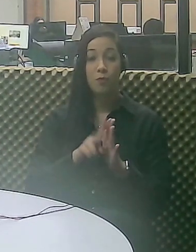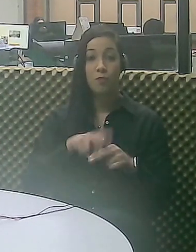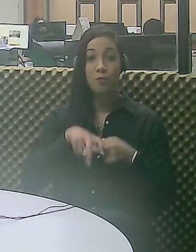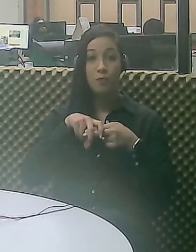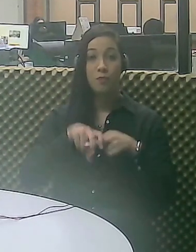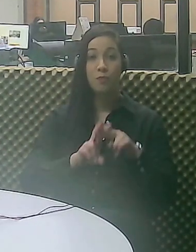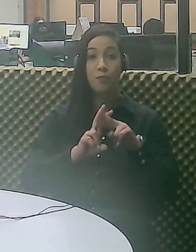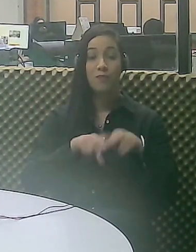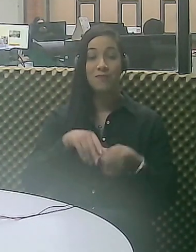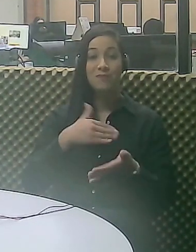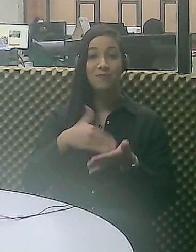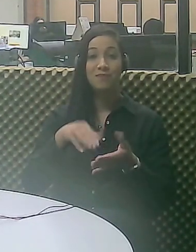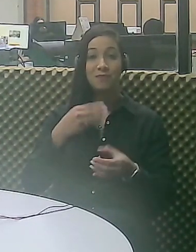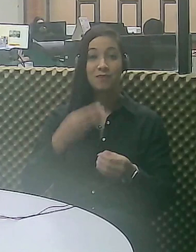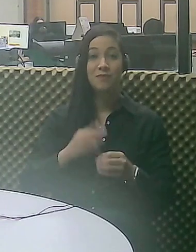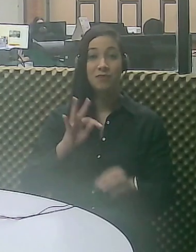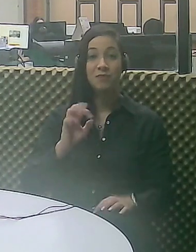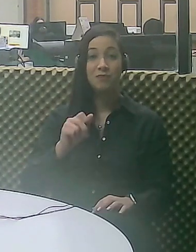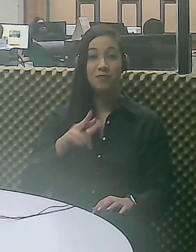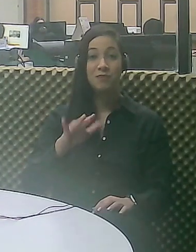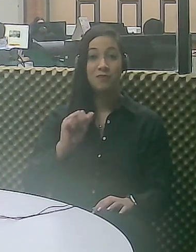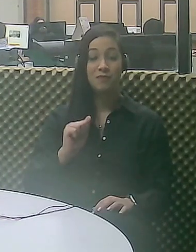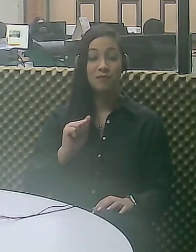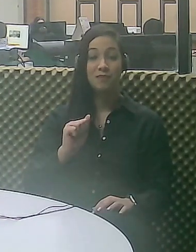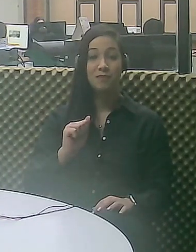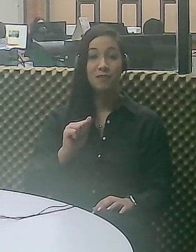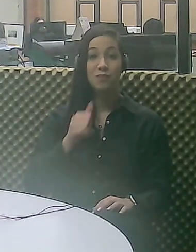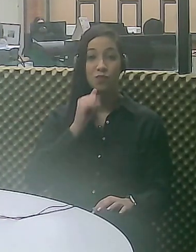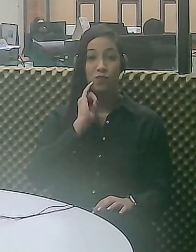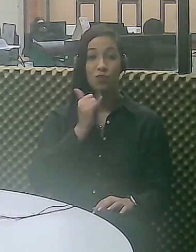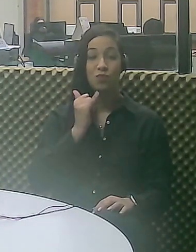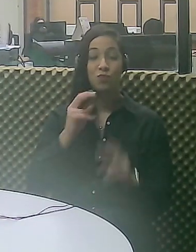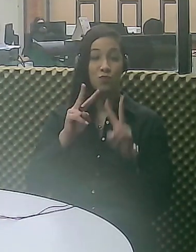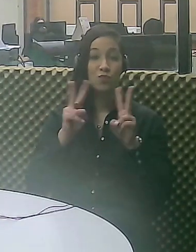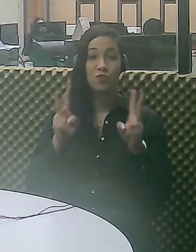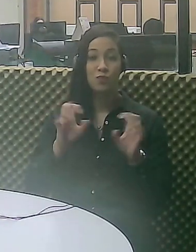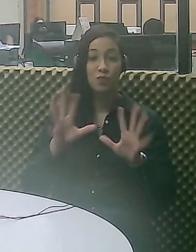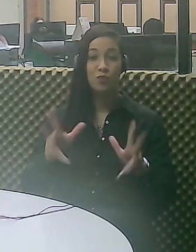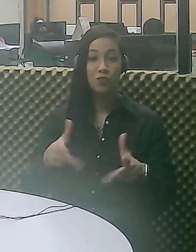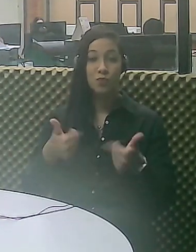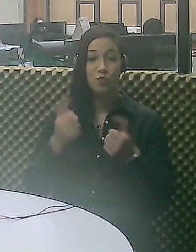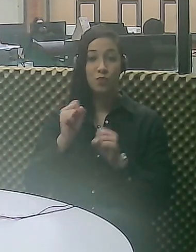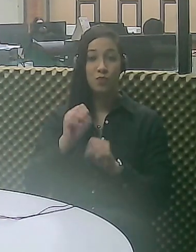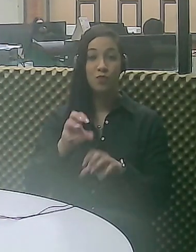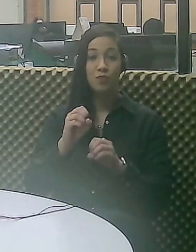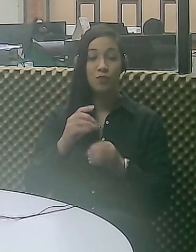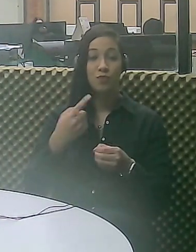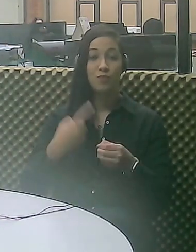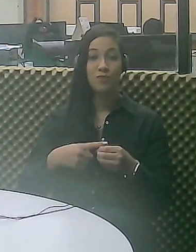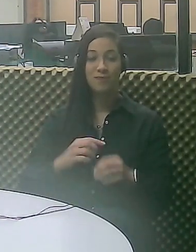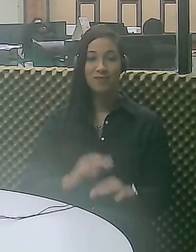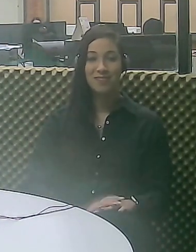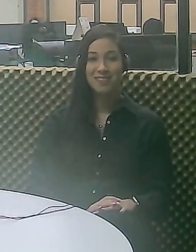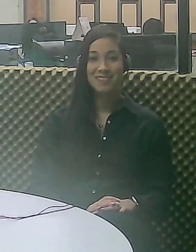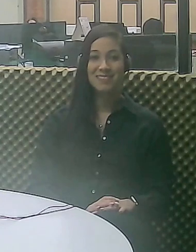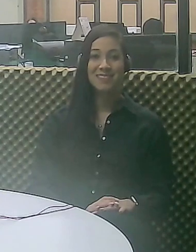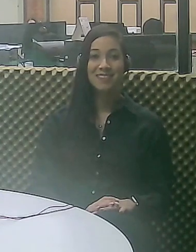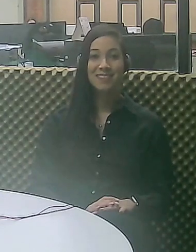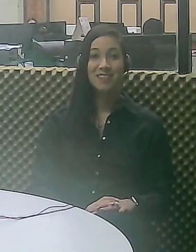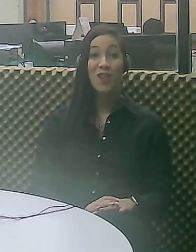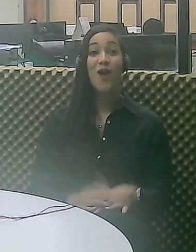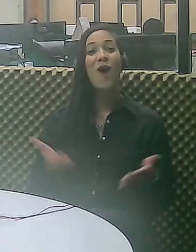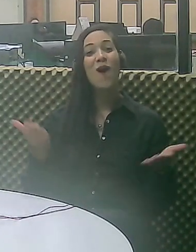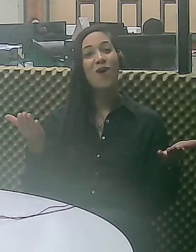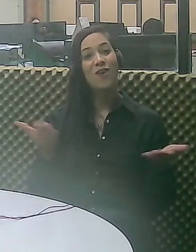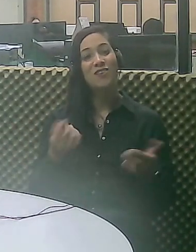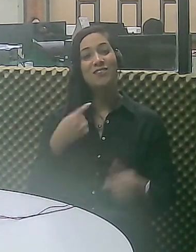A secretária municipal de educação, Tânia Toledo, fala mais sobre essa melhoria na educação da cidade. Hoje